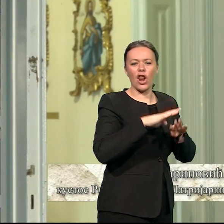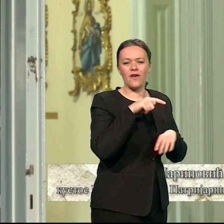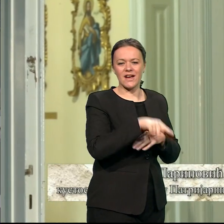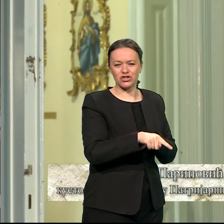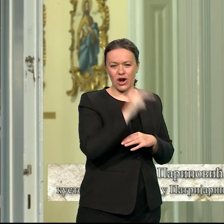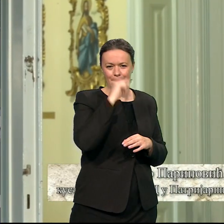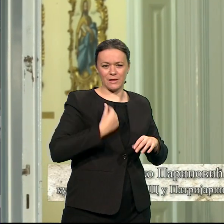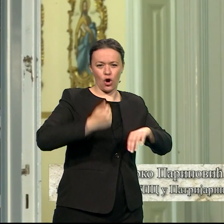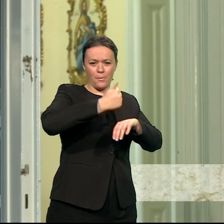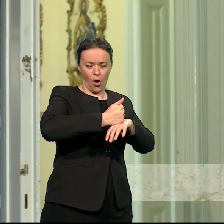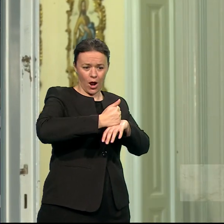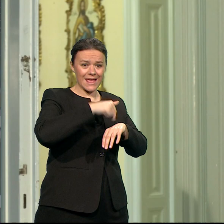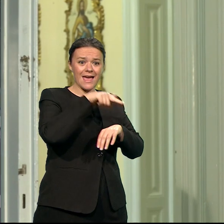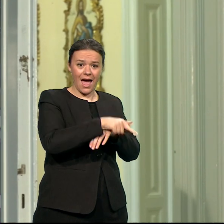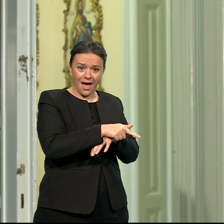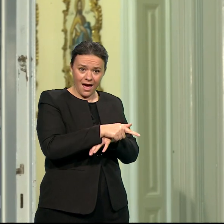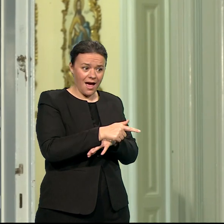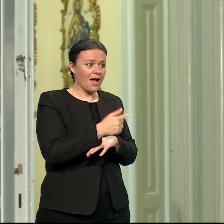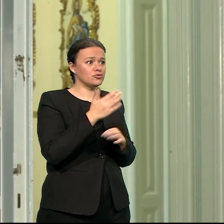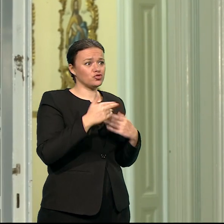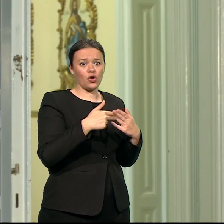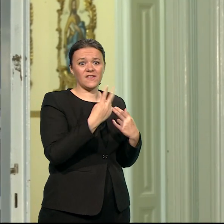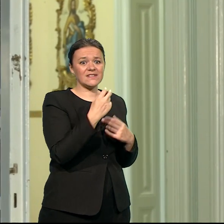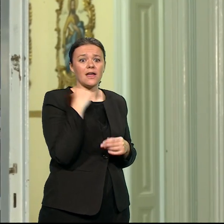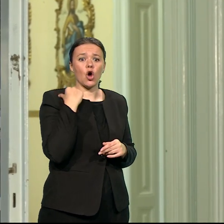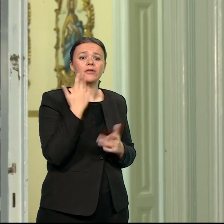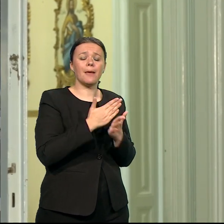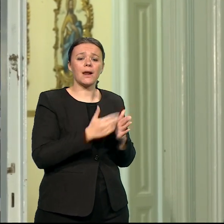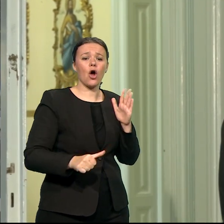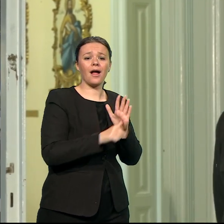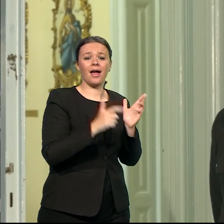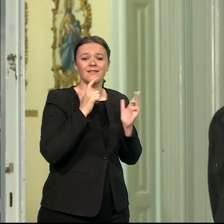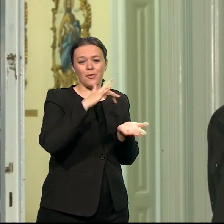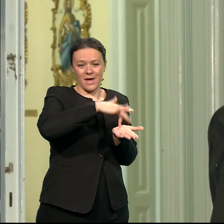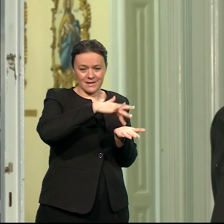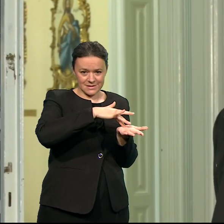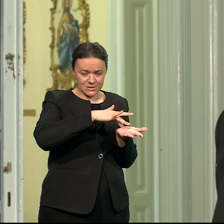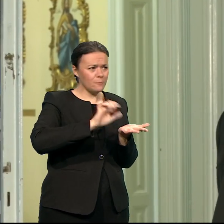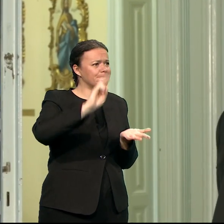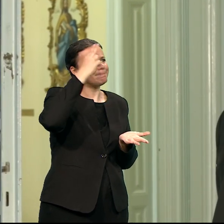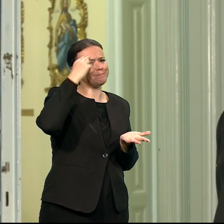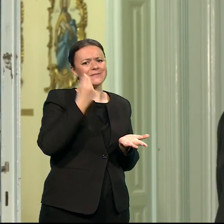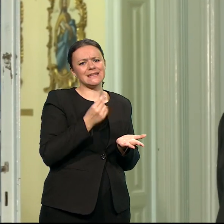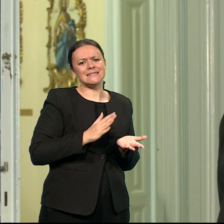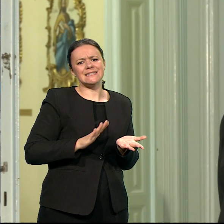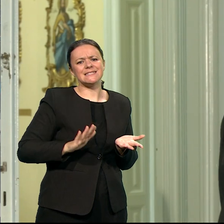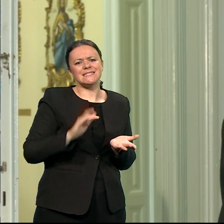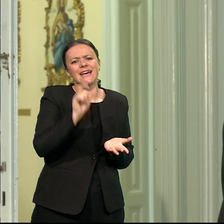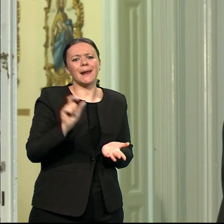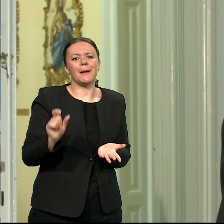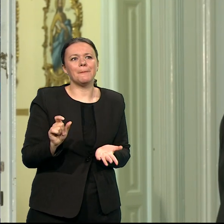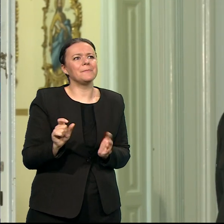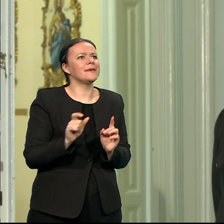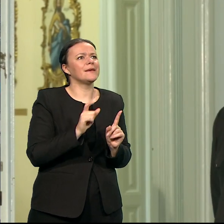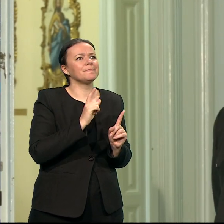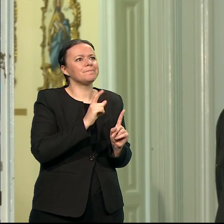je sedište bio ovaj grad puna dva veka. Jedan od najznamenitijih Srba, slobodno možemo reći, čovek koji